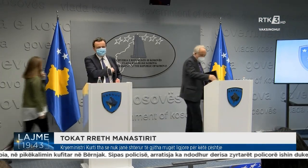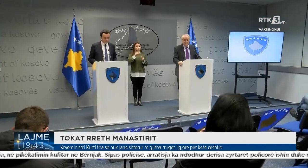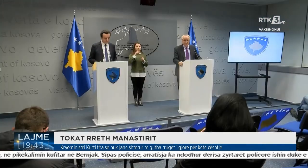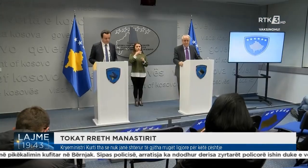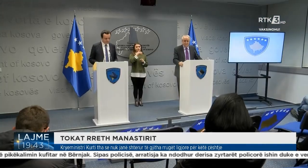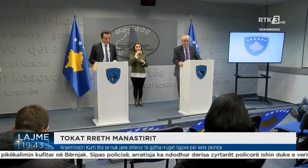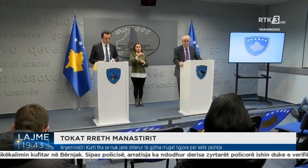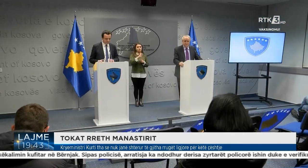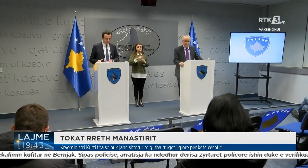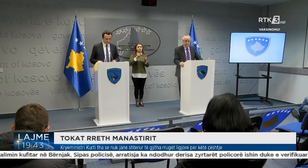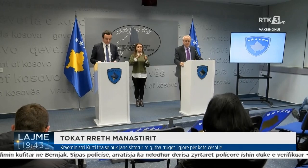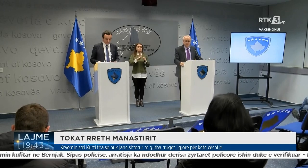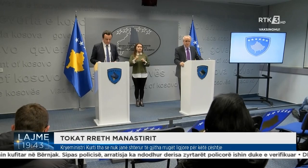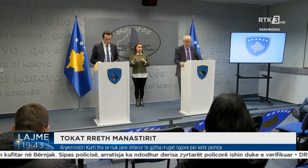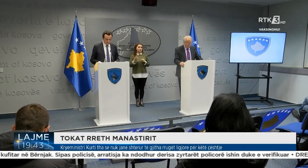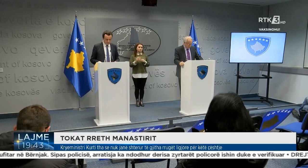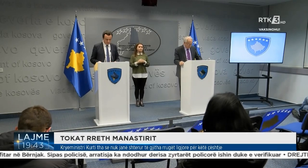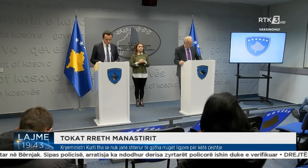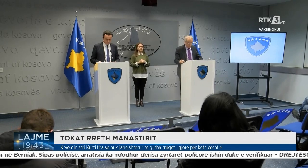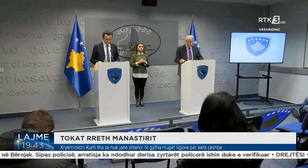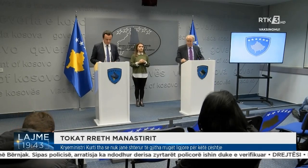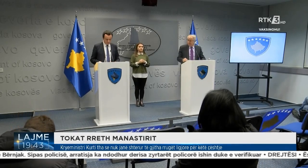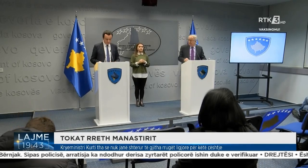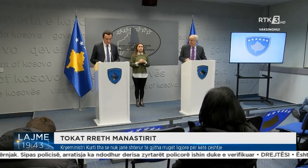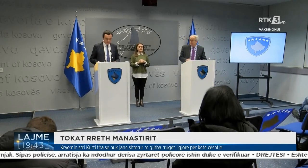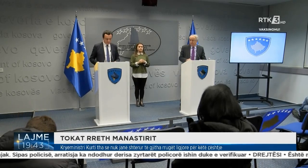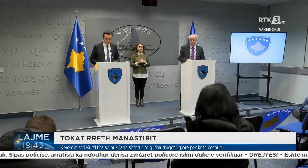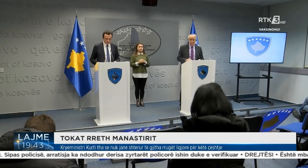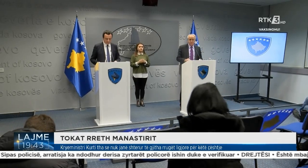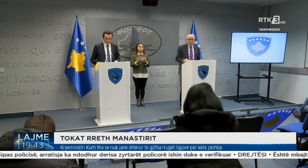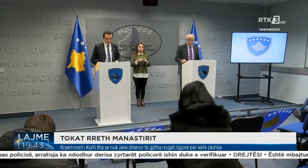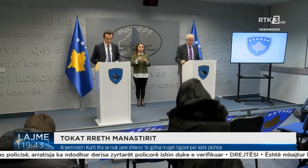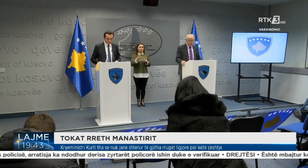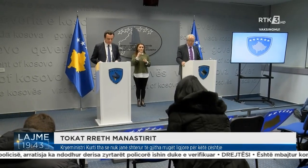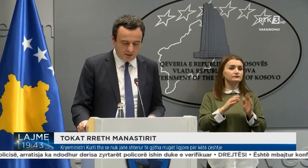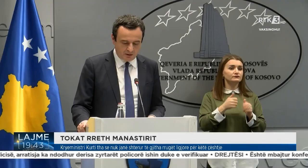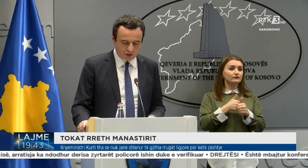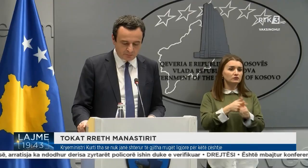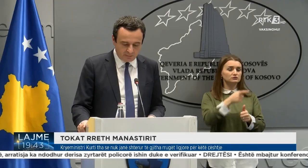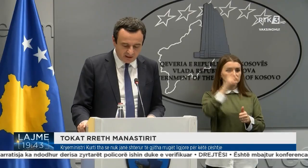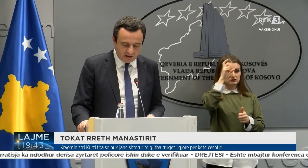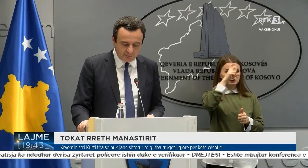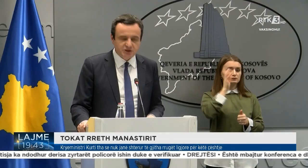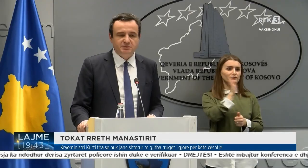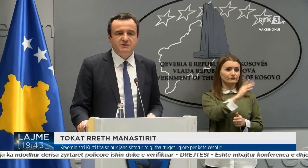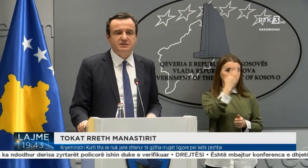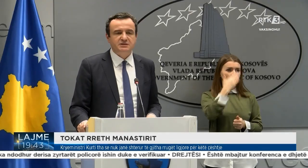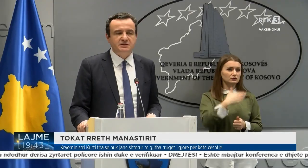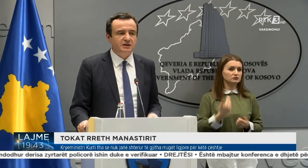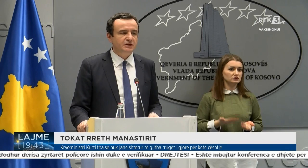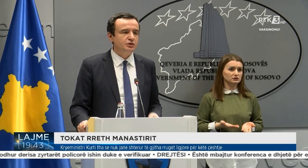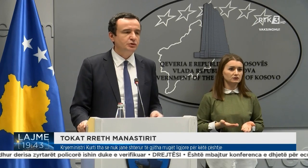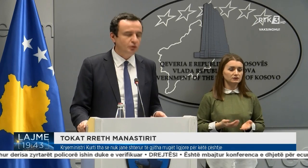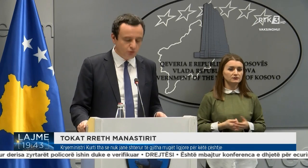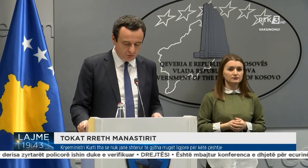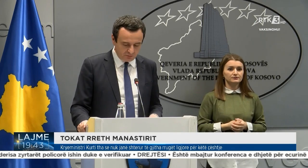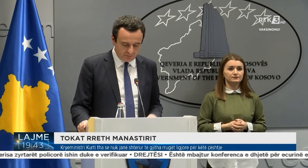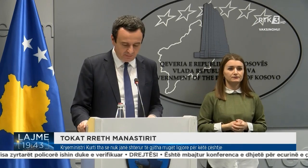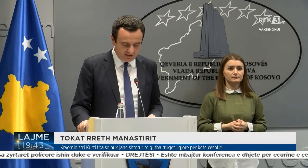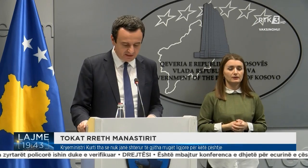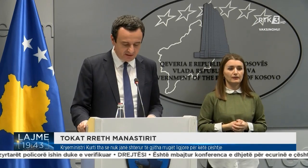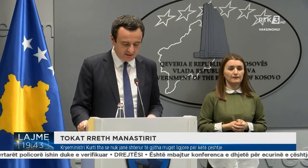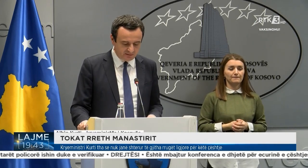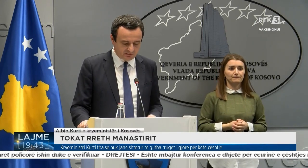pasur parasysh edhe kundërthënjet historike e ligjore që kanë përcjellë çështjen e tokave rreth manastirit. Është pak i habitshme se si i është